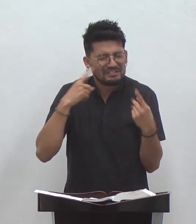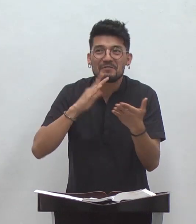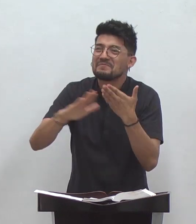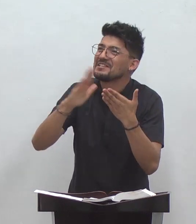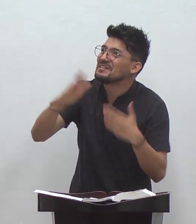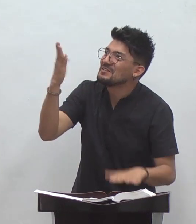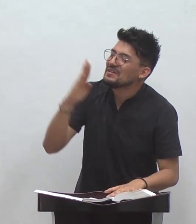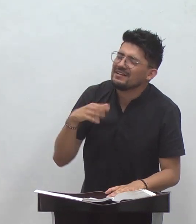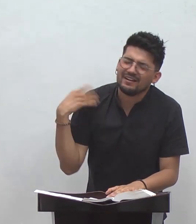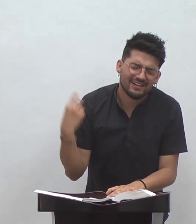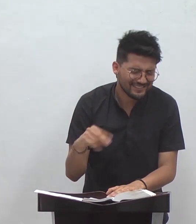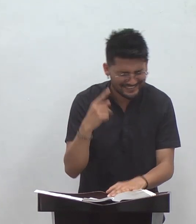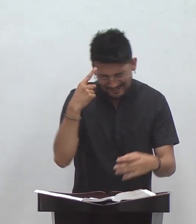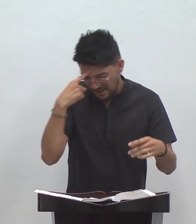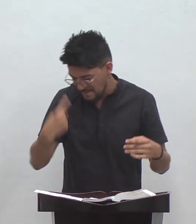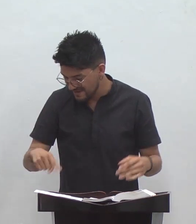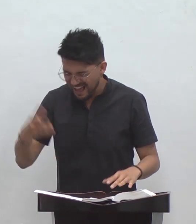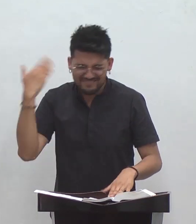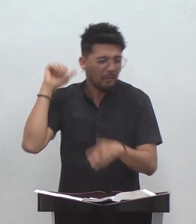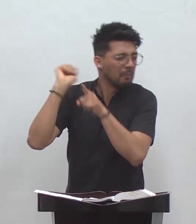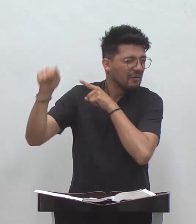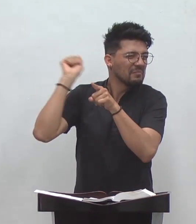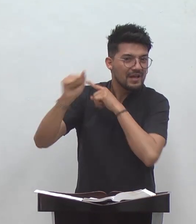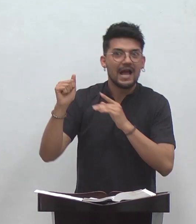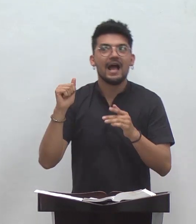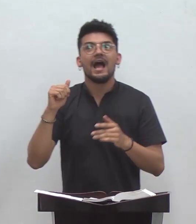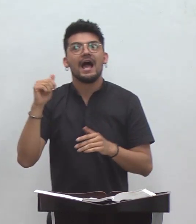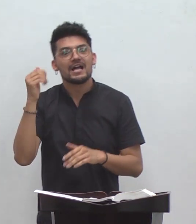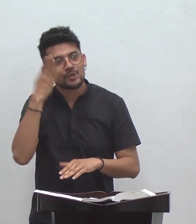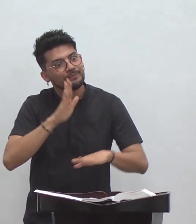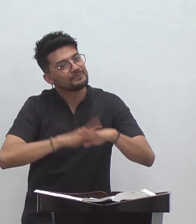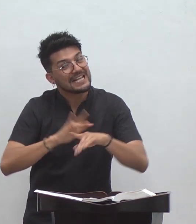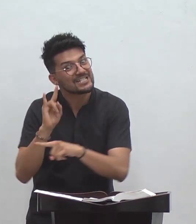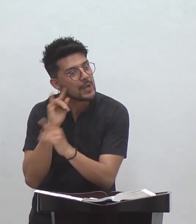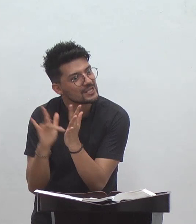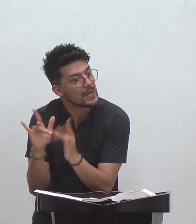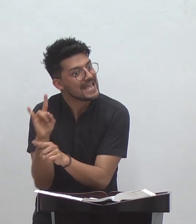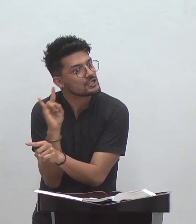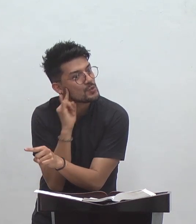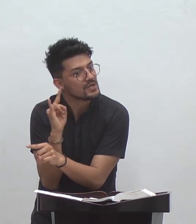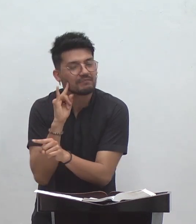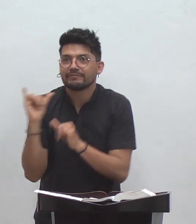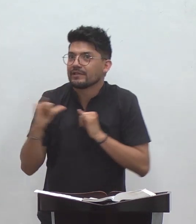Lloraba, llegué a mi casa a postrarme de rodillas y le dije, Dios, perdóname, yo te he ignorado todo el tiempo y he ignorado tu llamado.